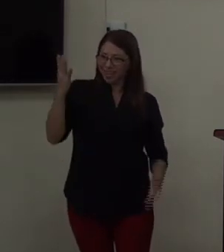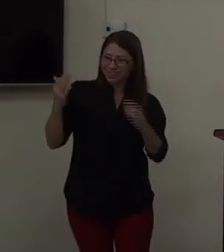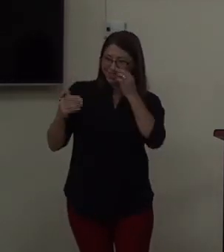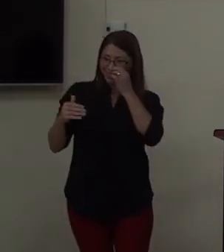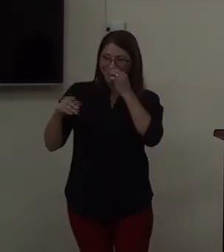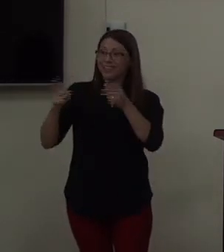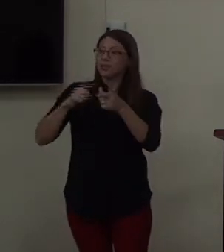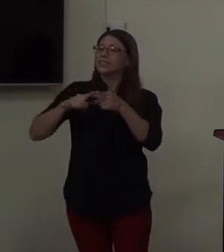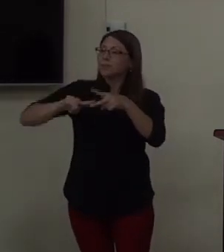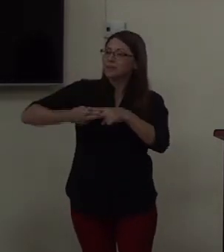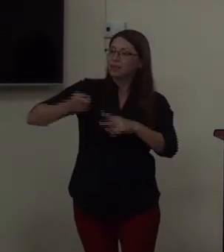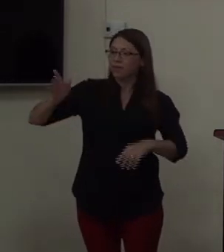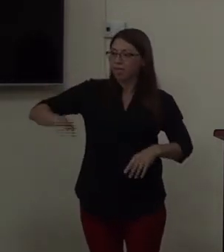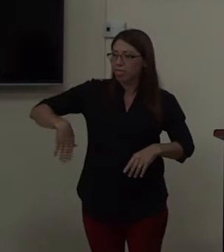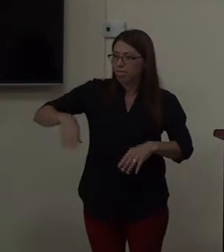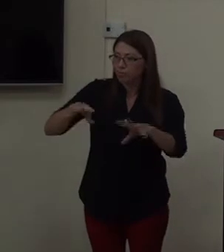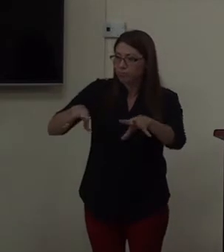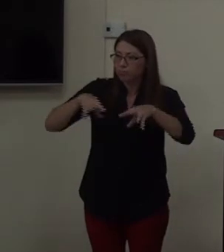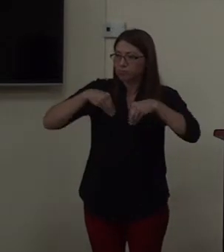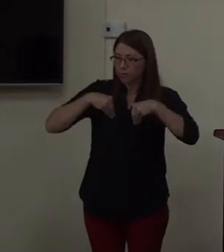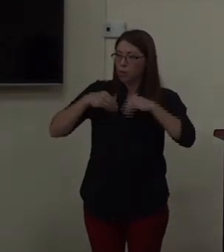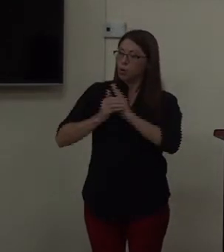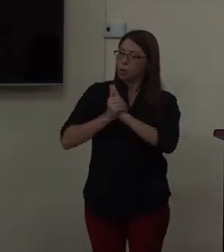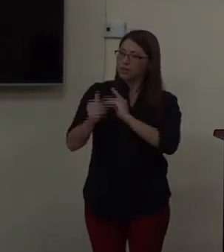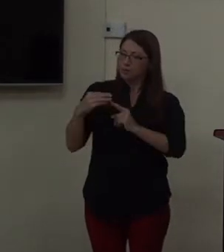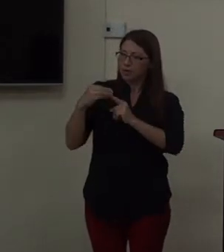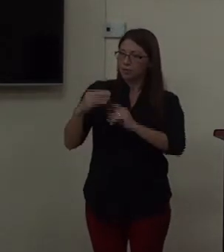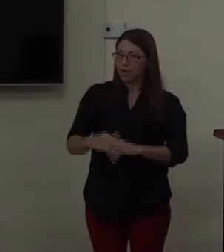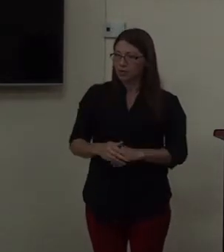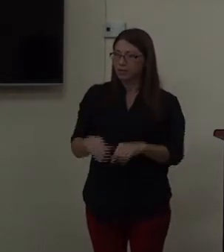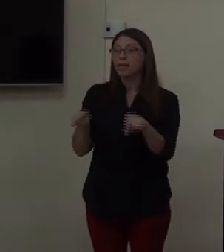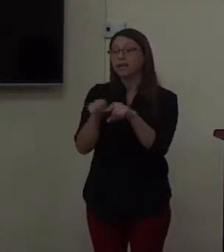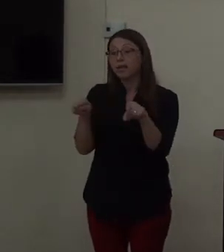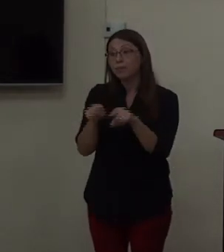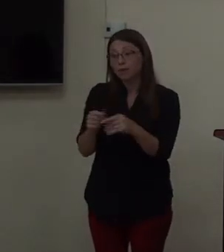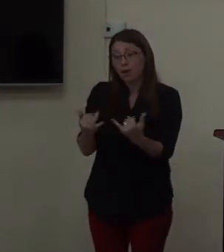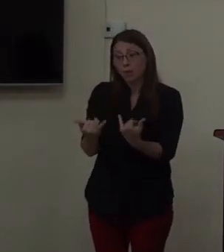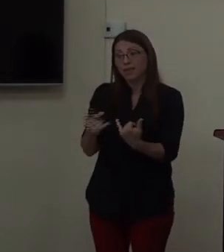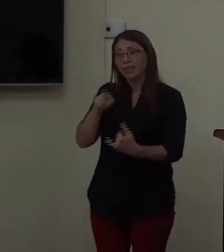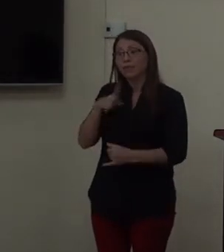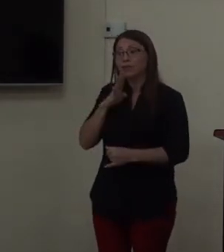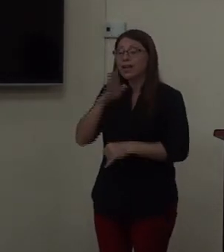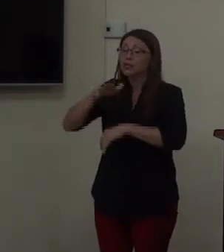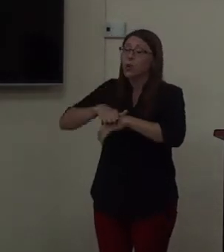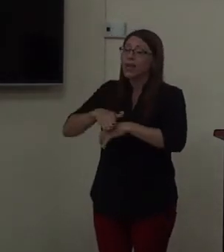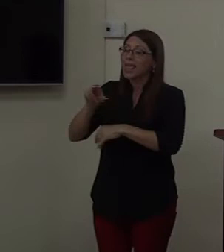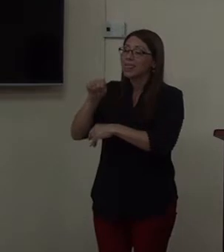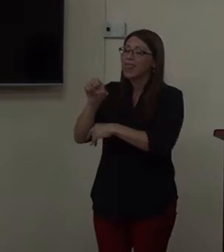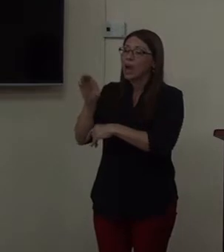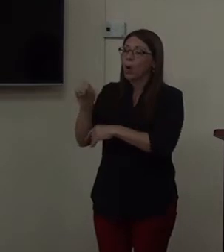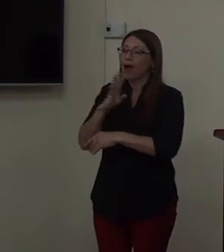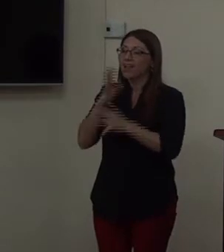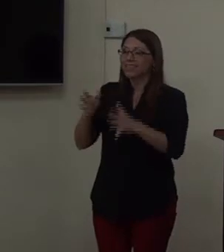Entonces, empezaron tardíamente, tienen una competencia particular. Y también en esos momentos tenemos que hablar de los neohablantes. Entonces,